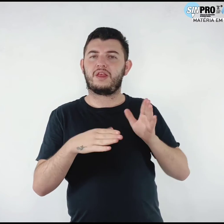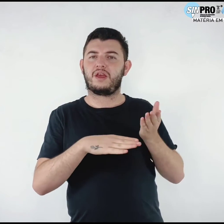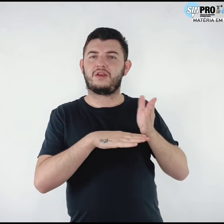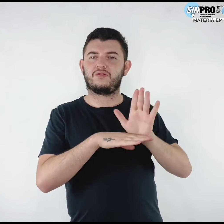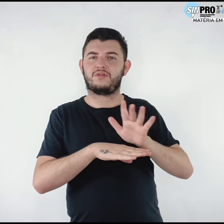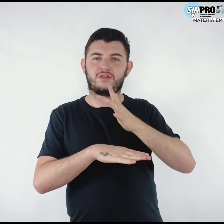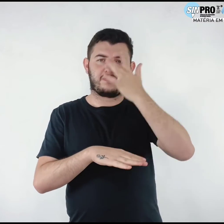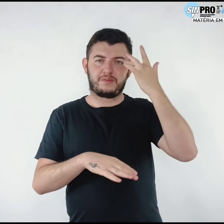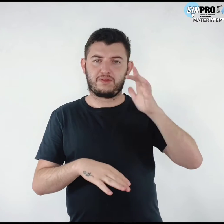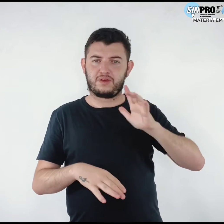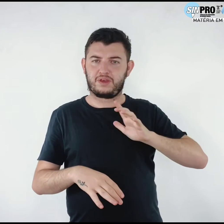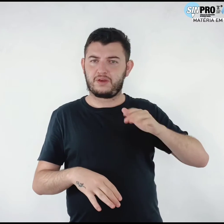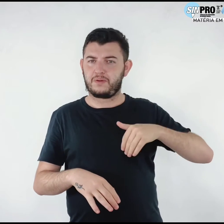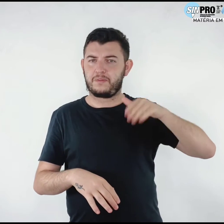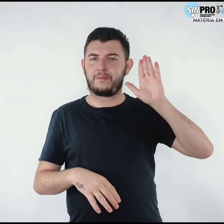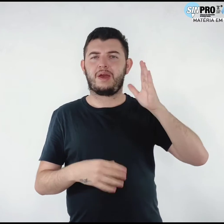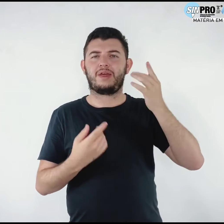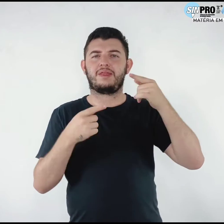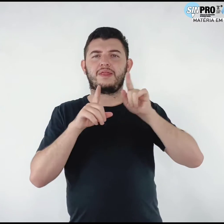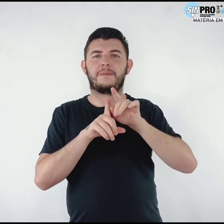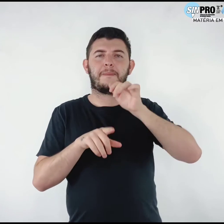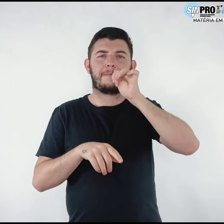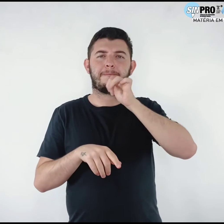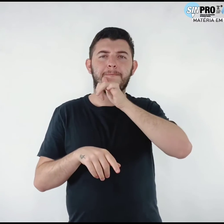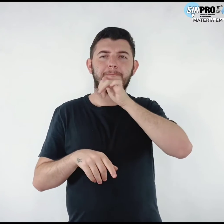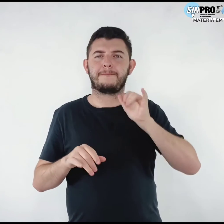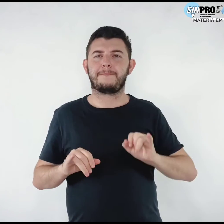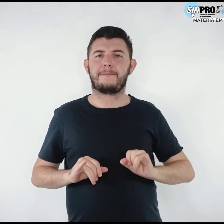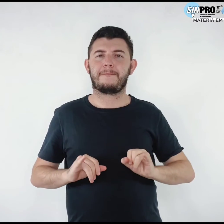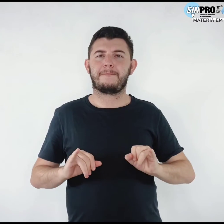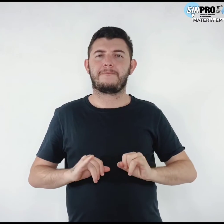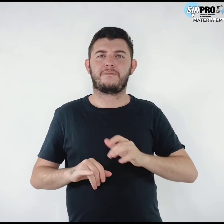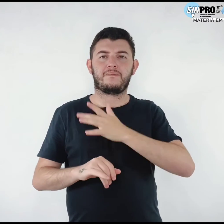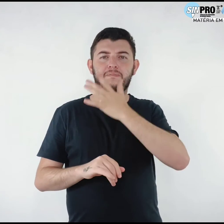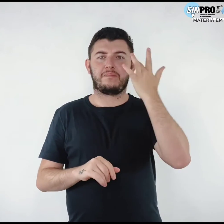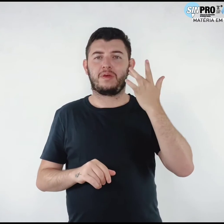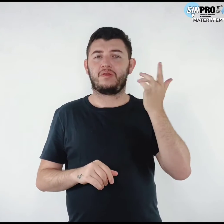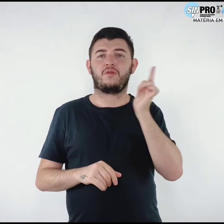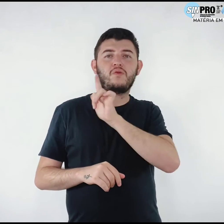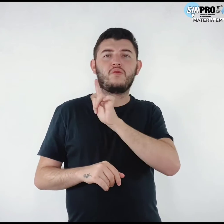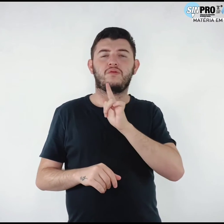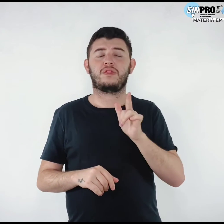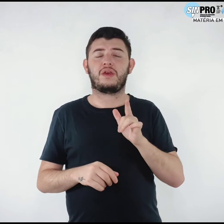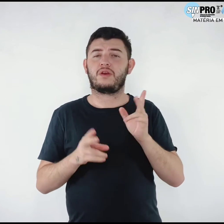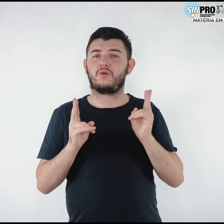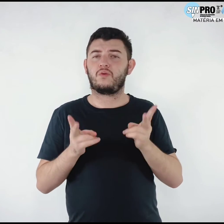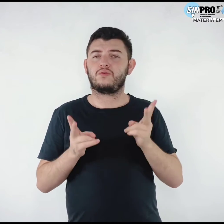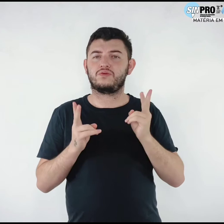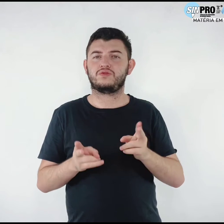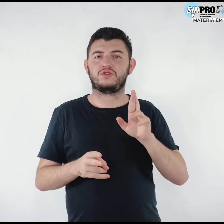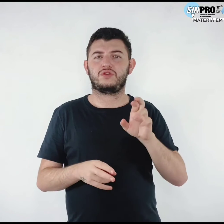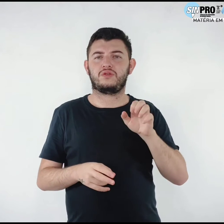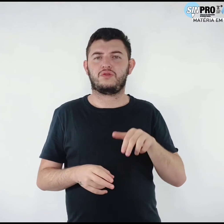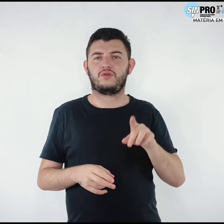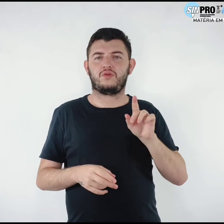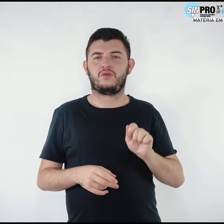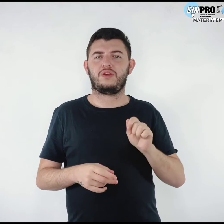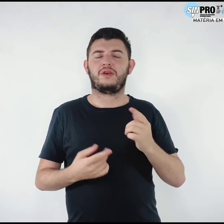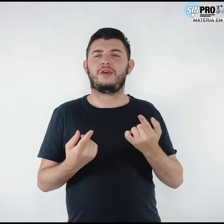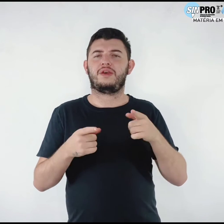ricos, sacrifício de quem consegue permanecer com alguma renda e extrema pobreza